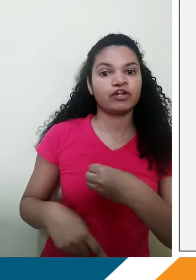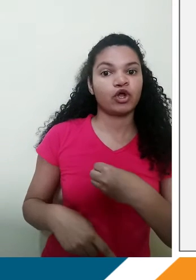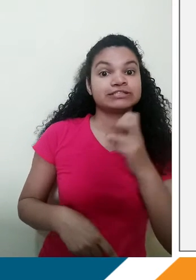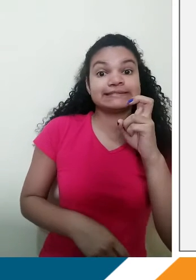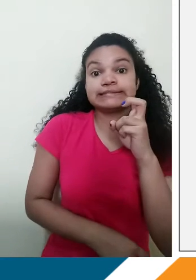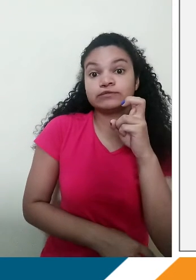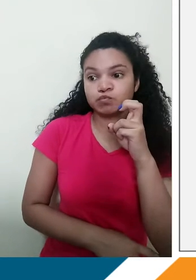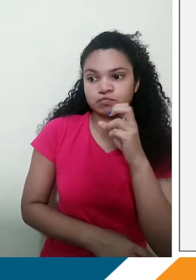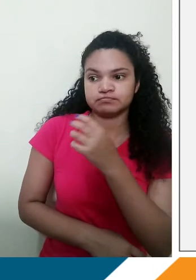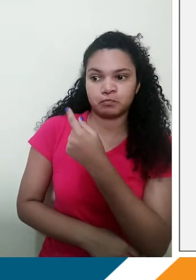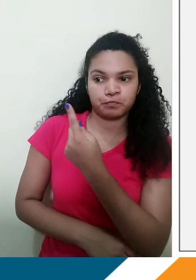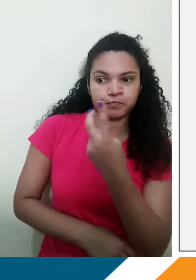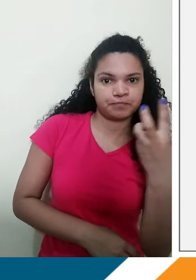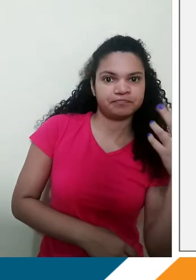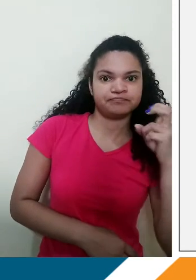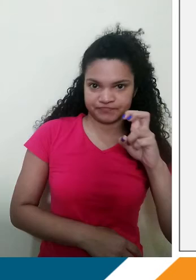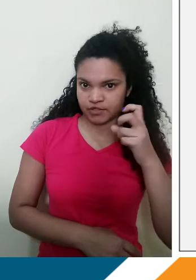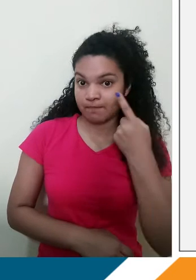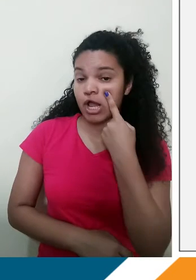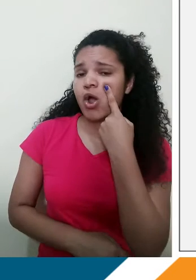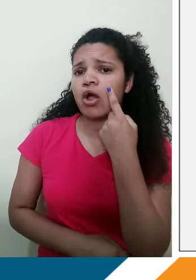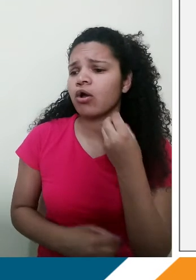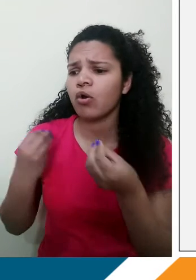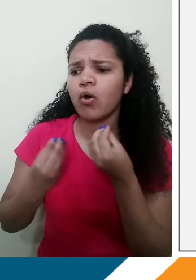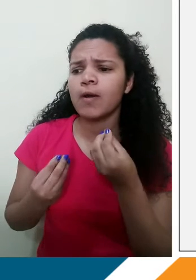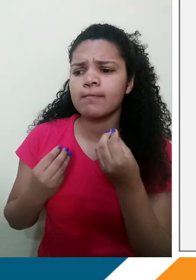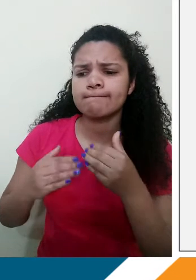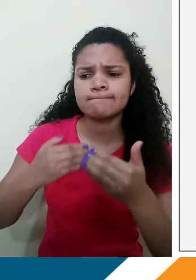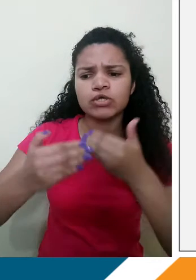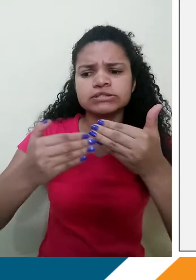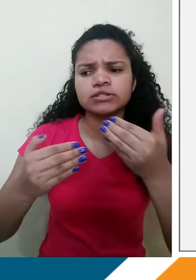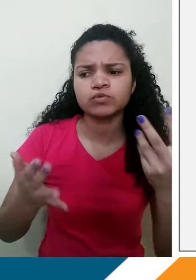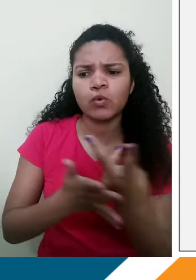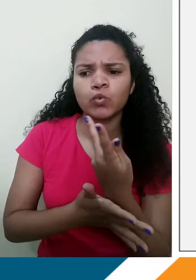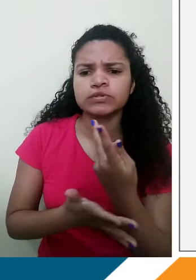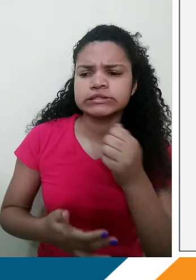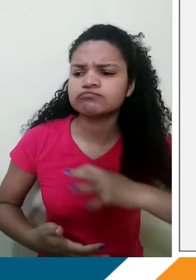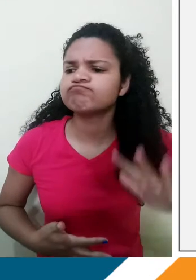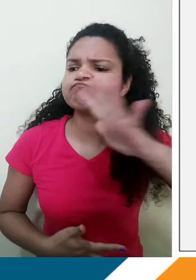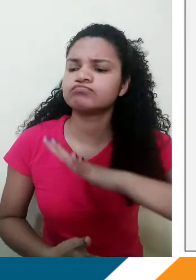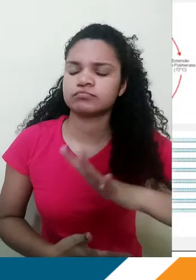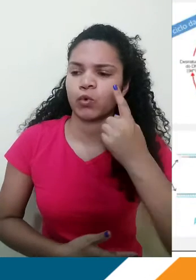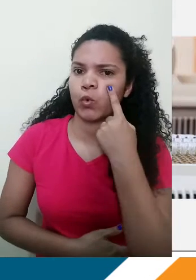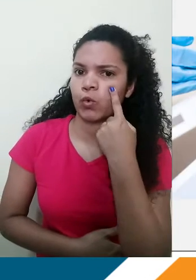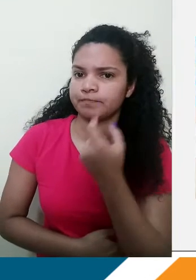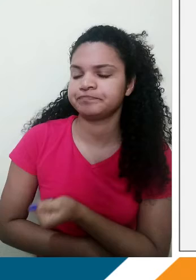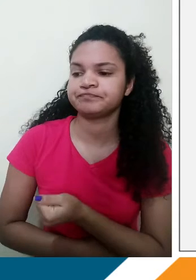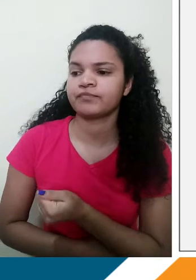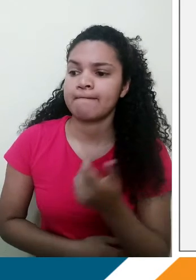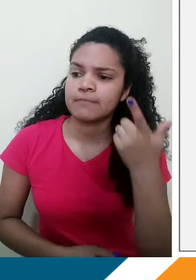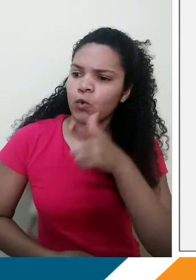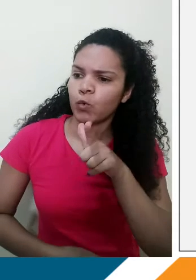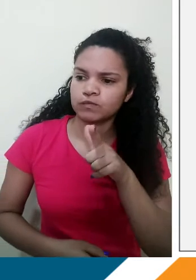olhada em como esse processo acontece de maneira geral. Para se obter esse tipo de análise, primeiramente,